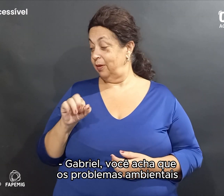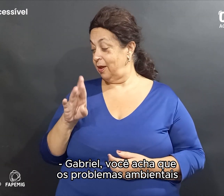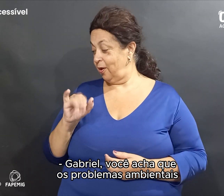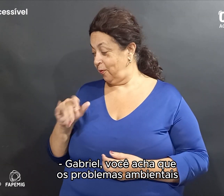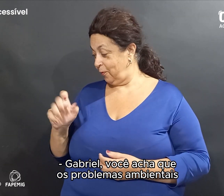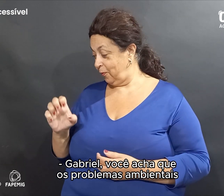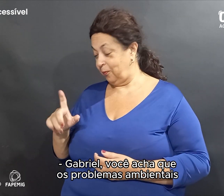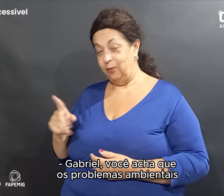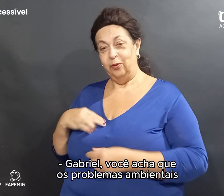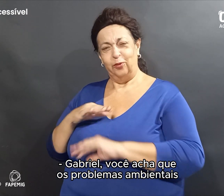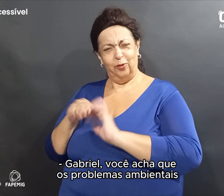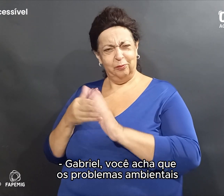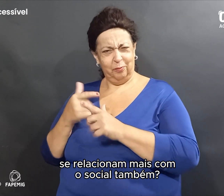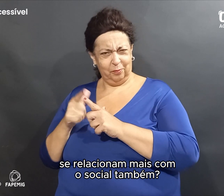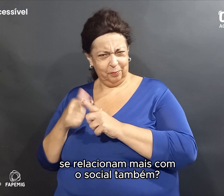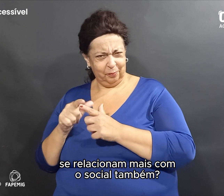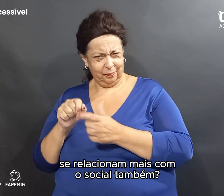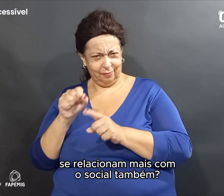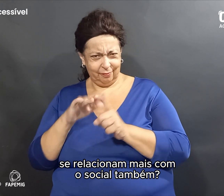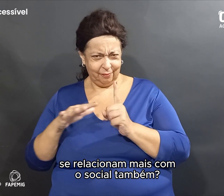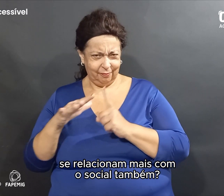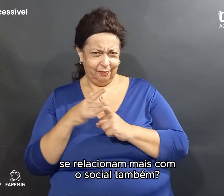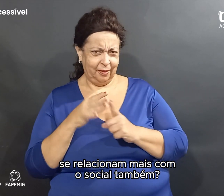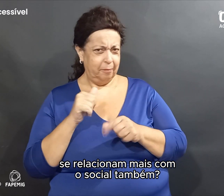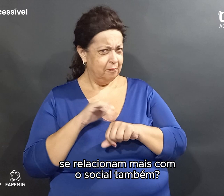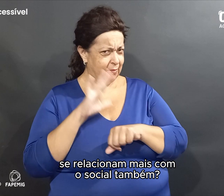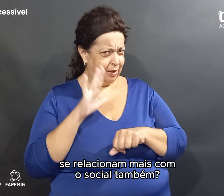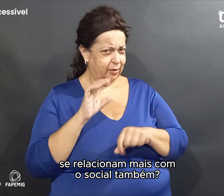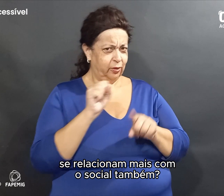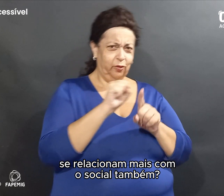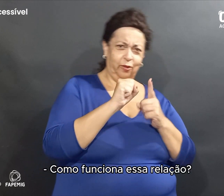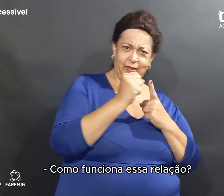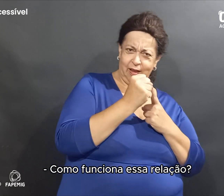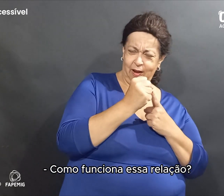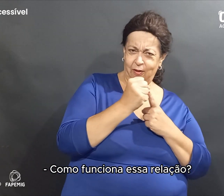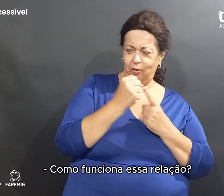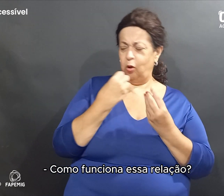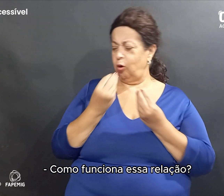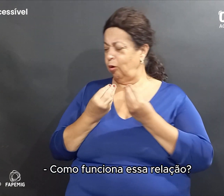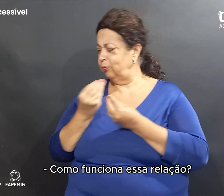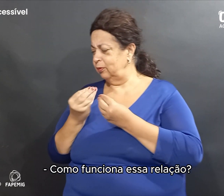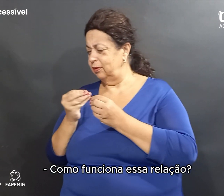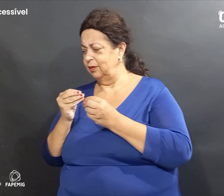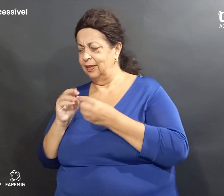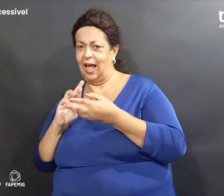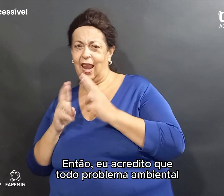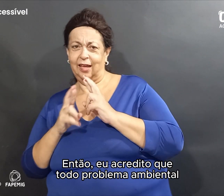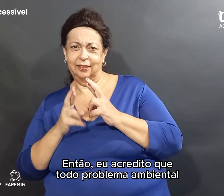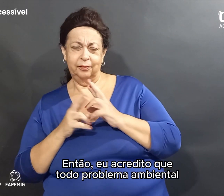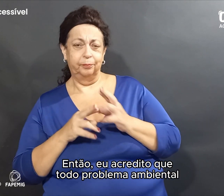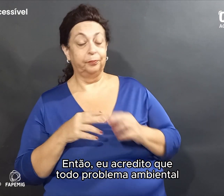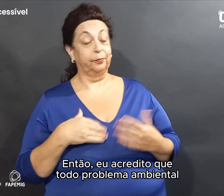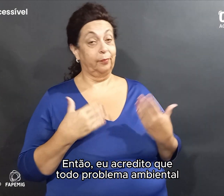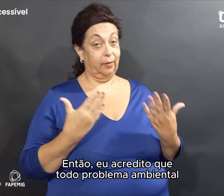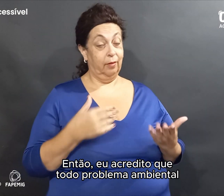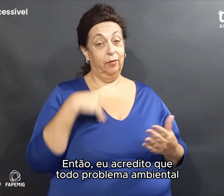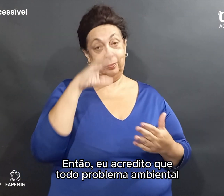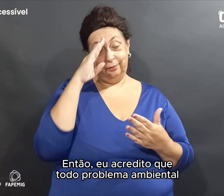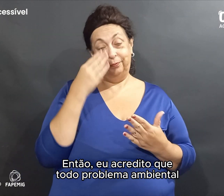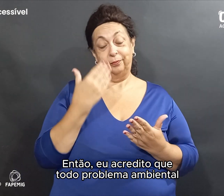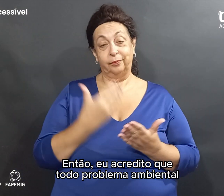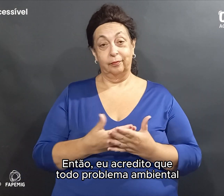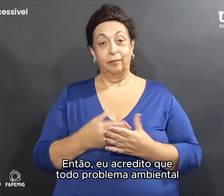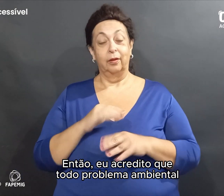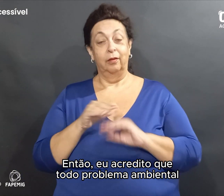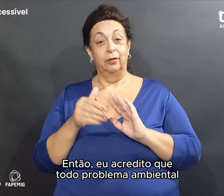você acha que os problemas ambientais se relacionam mais com o social também? Como funciona essa relação? Então, eu acredito